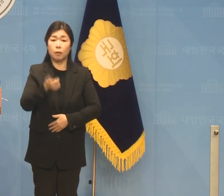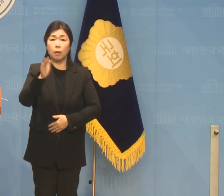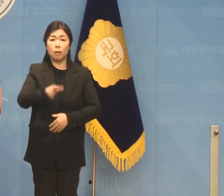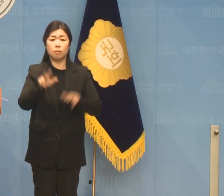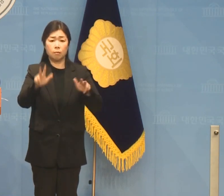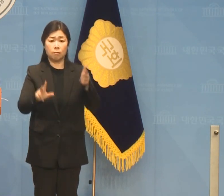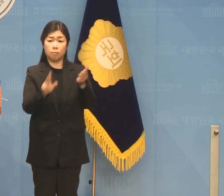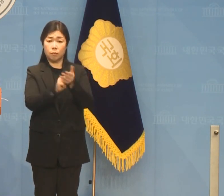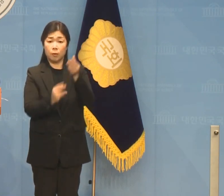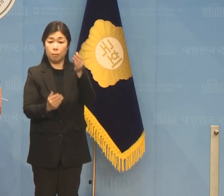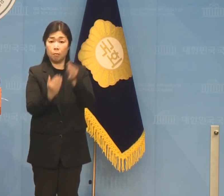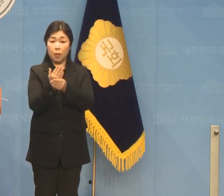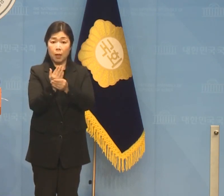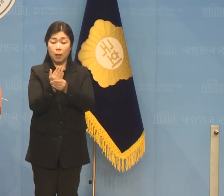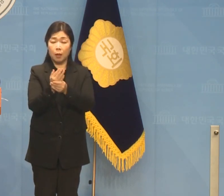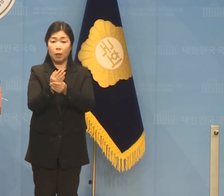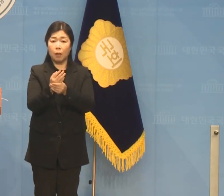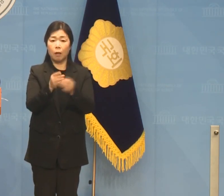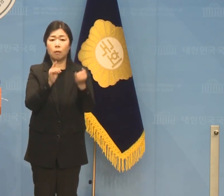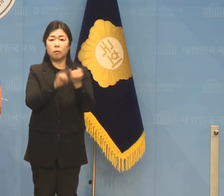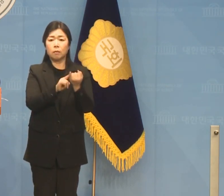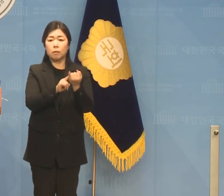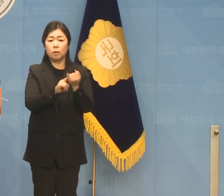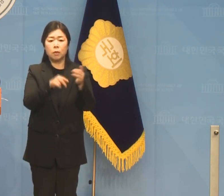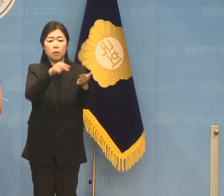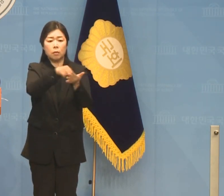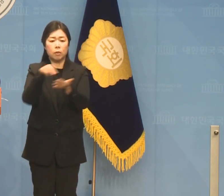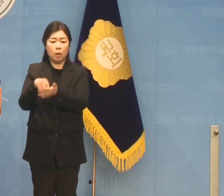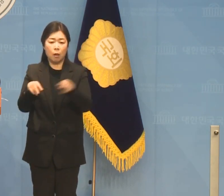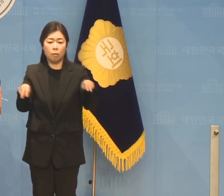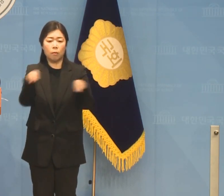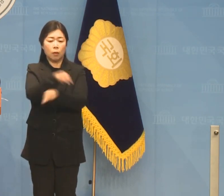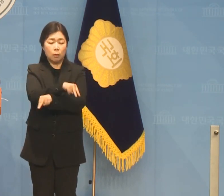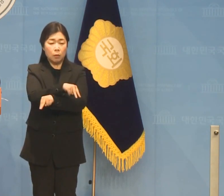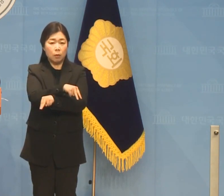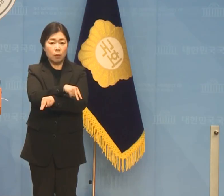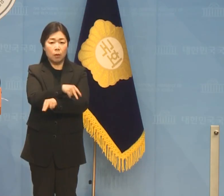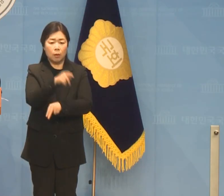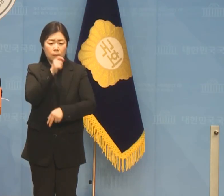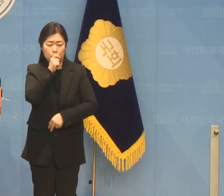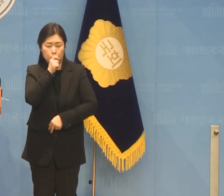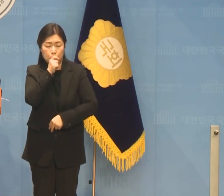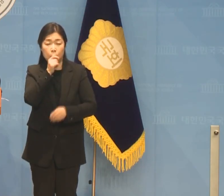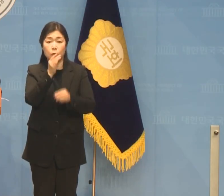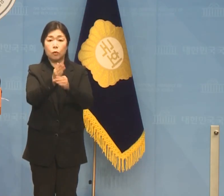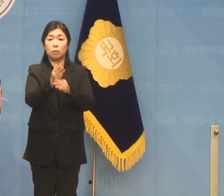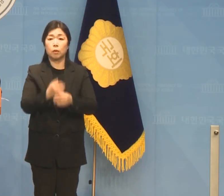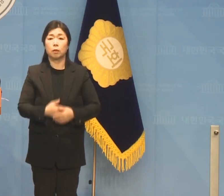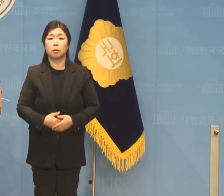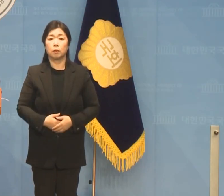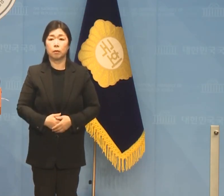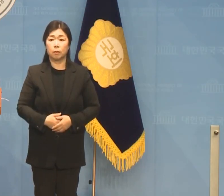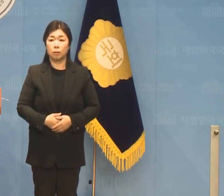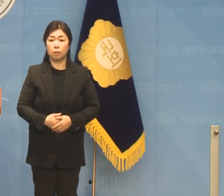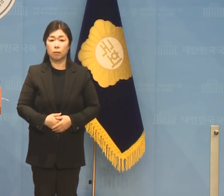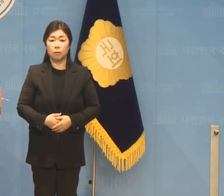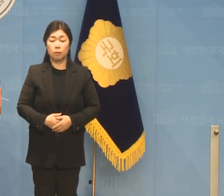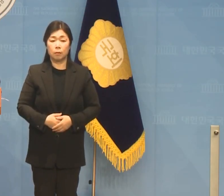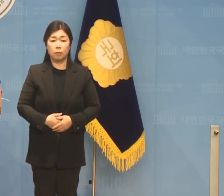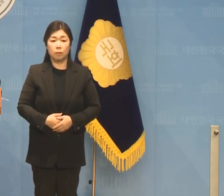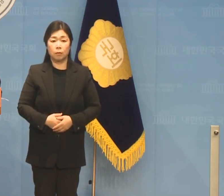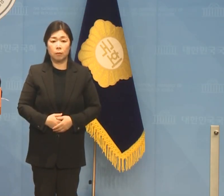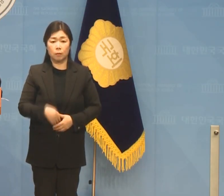정작 MBC가 당사자가 되니 철저히 침묵하고 있습니다. 국민의힘이 요청했던